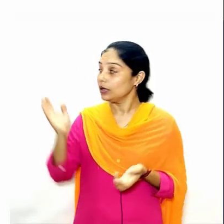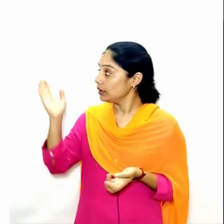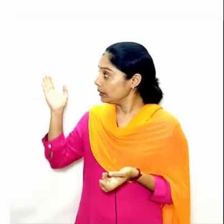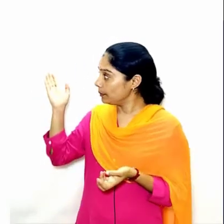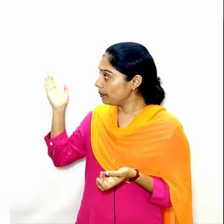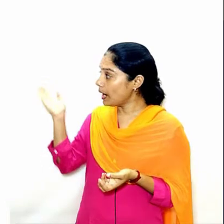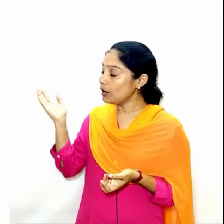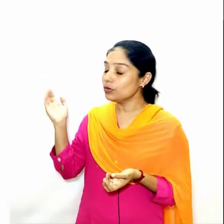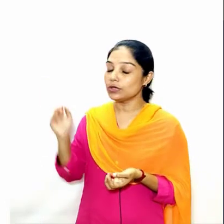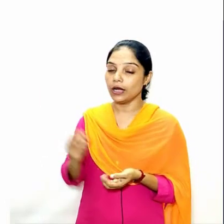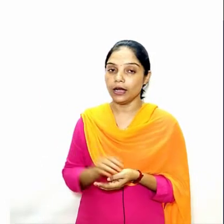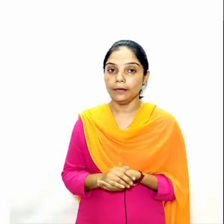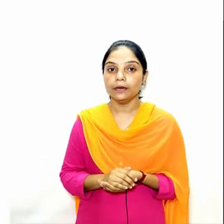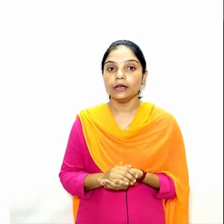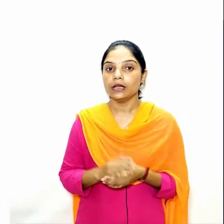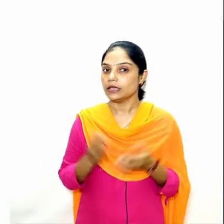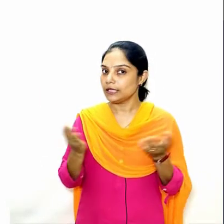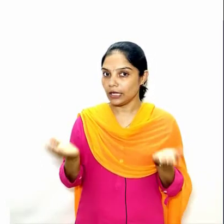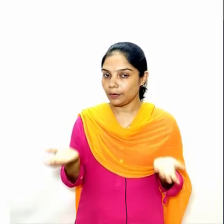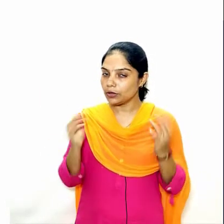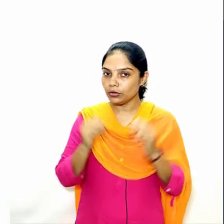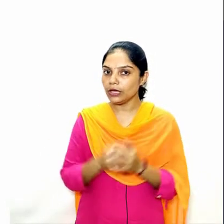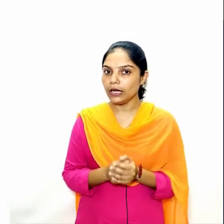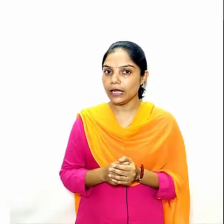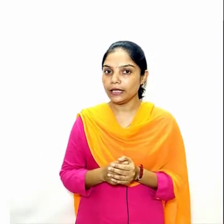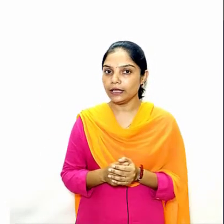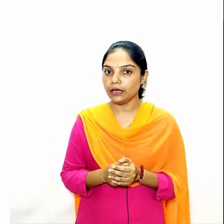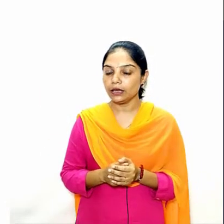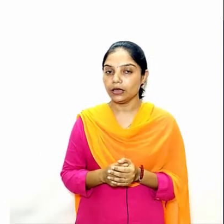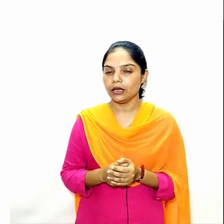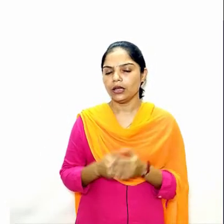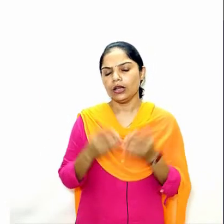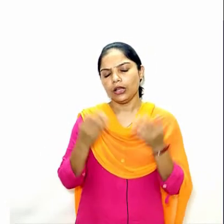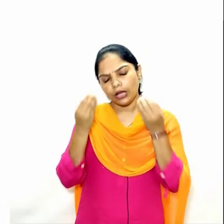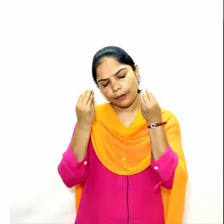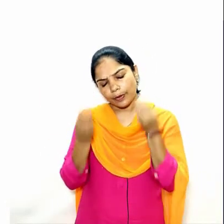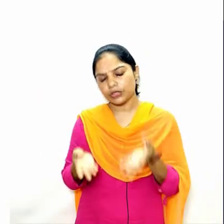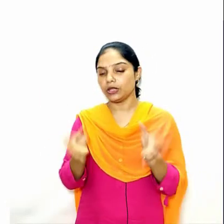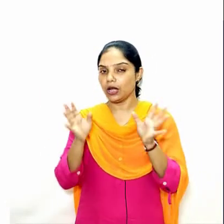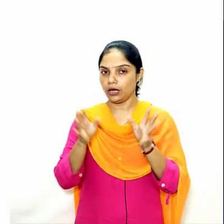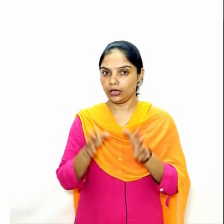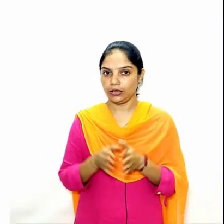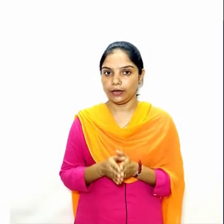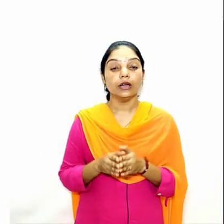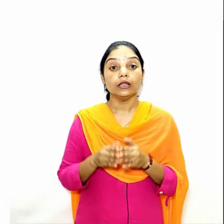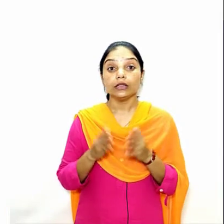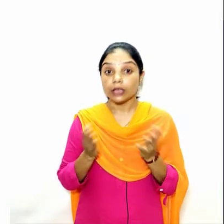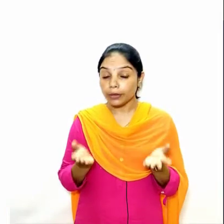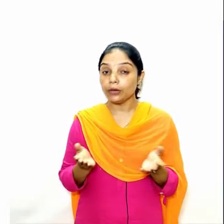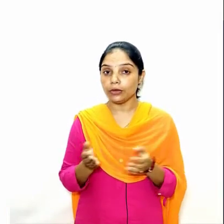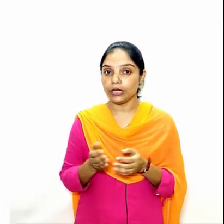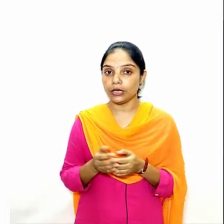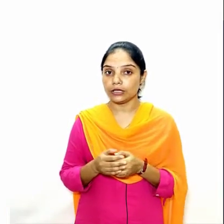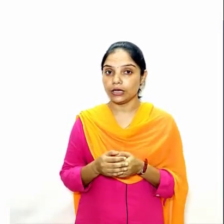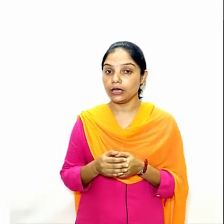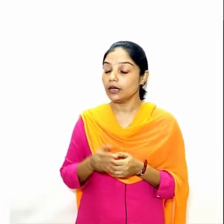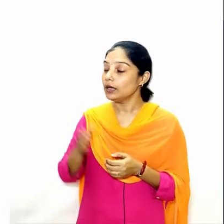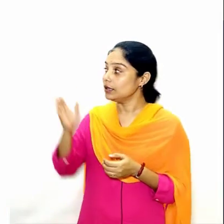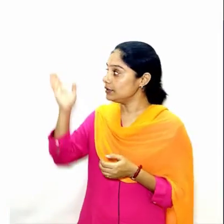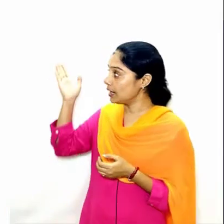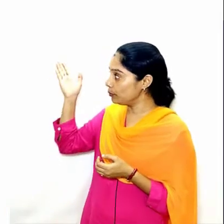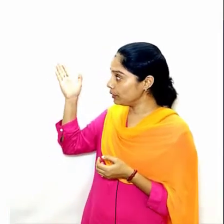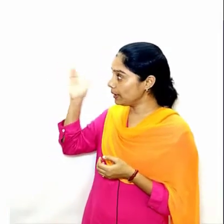इधर भालू साहब सैर पर तो निकल आए थे, लेकिन पछता रहे थे। तभी उनकी